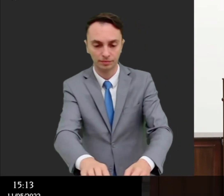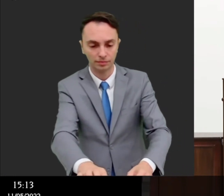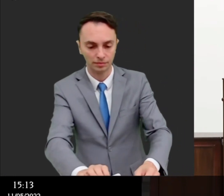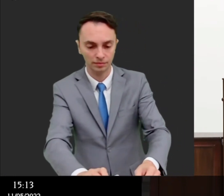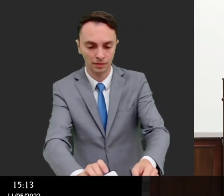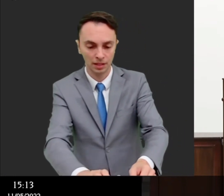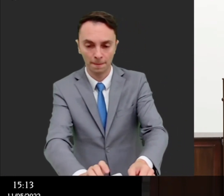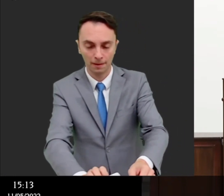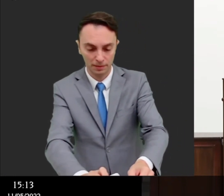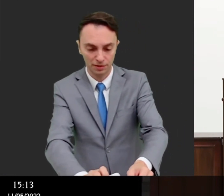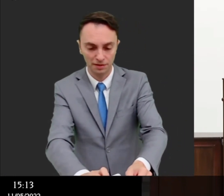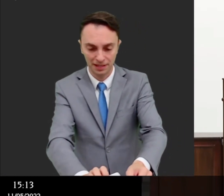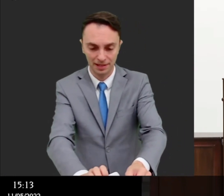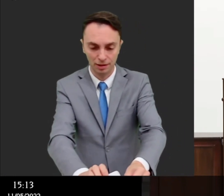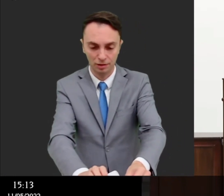1, 2, 5.